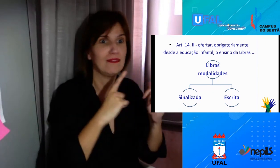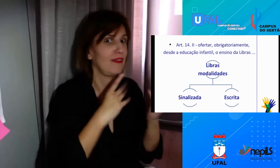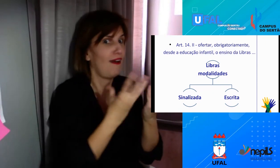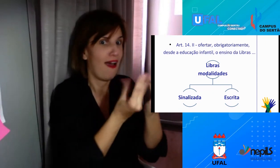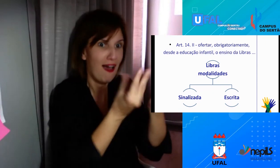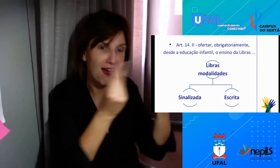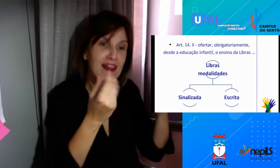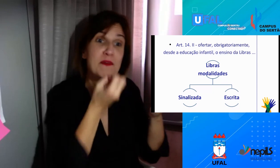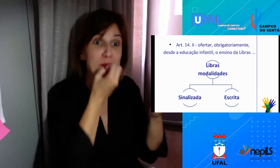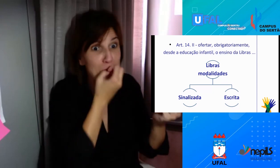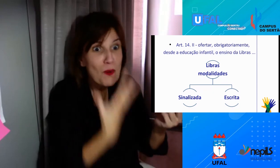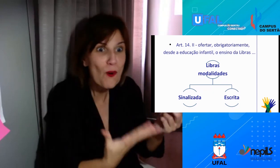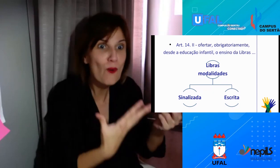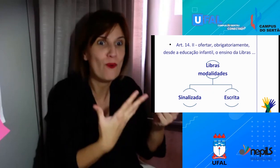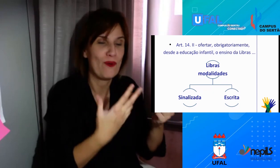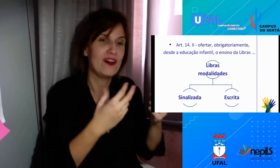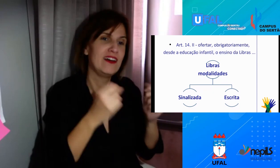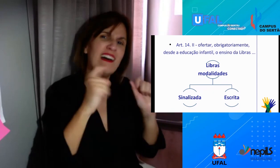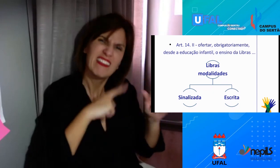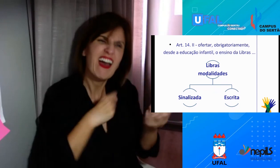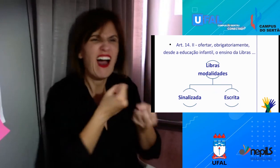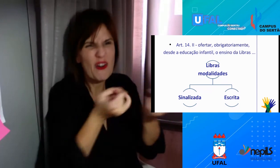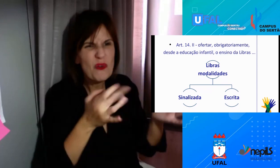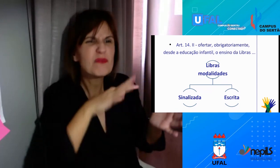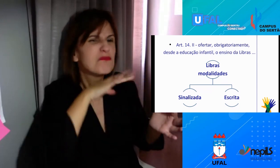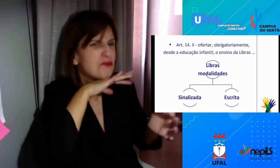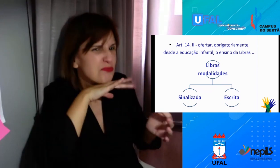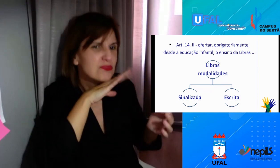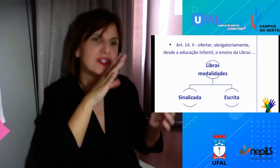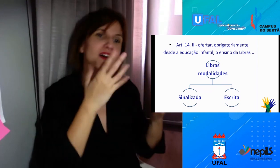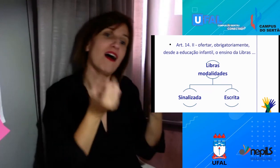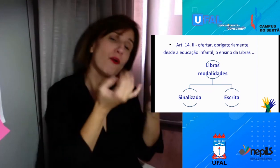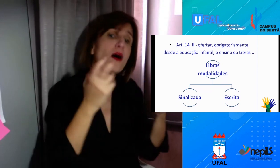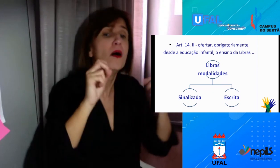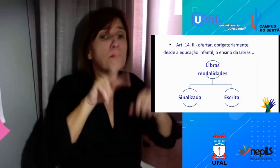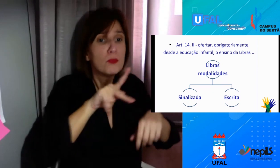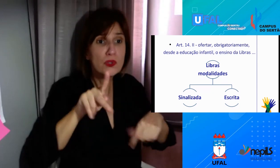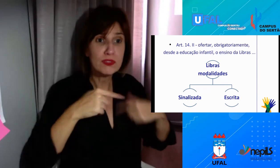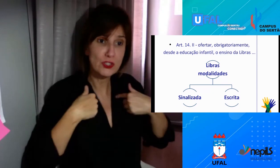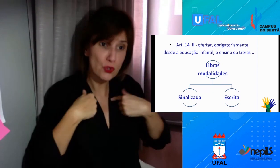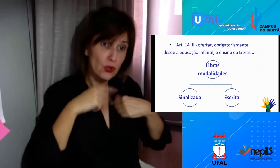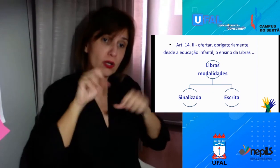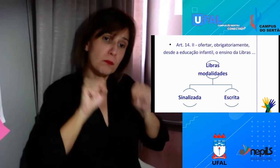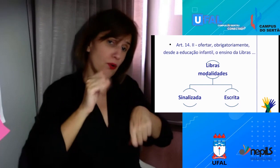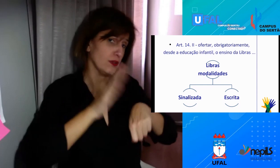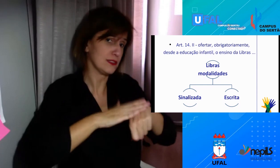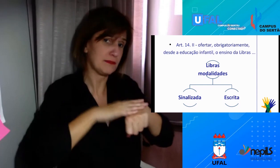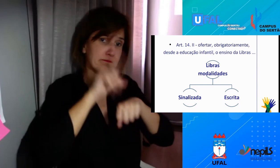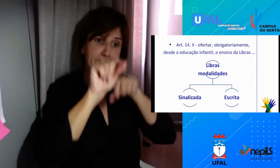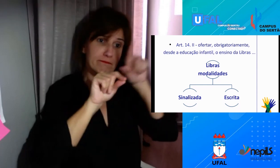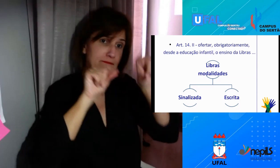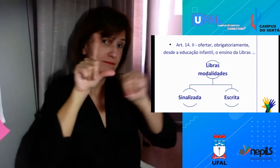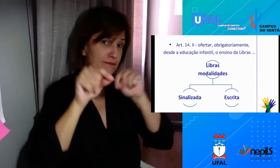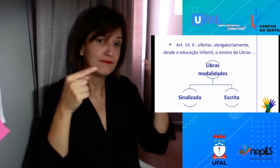nós temos diferentes tecnologias, temos o YouTube, temos plataformas, algumas ruins, outras melhores. Eu